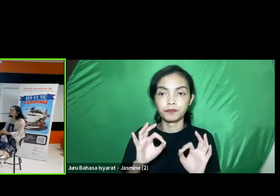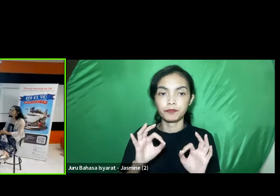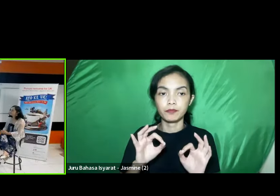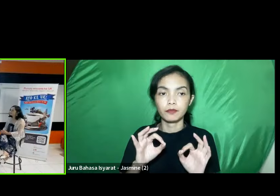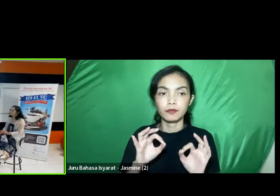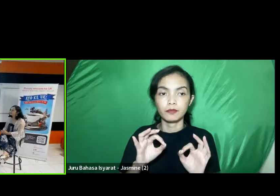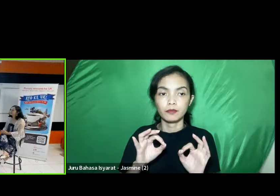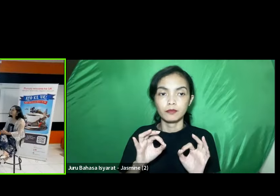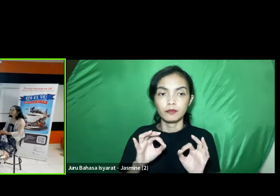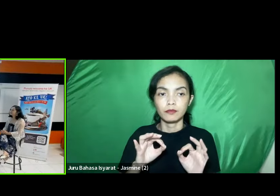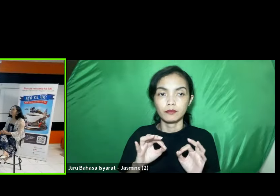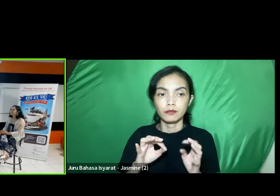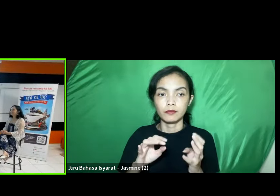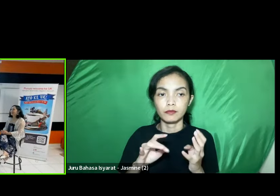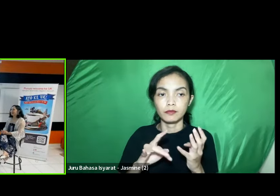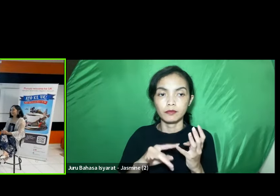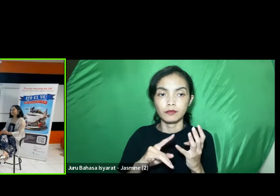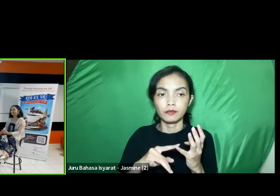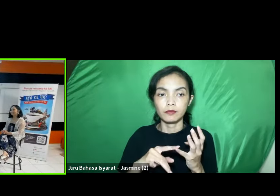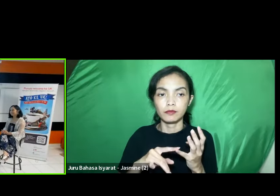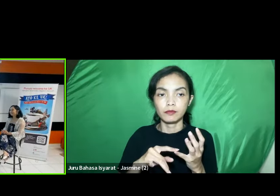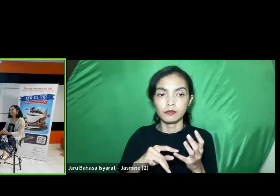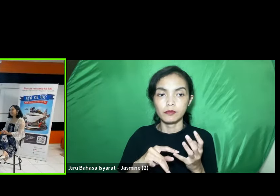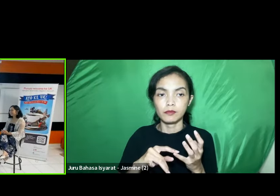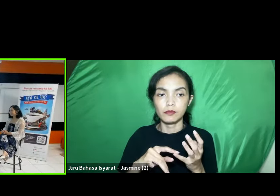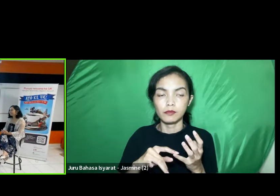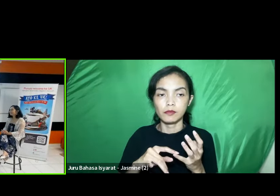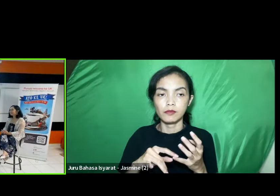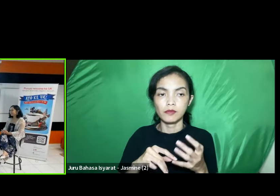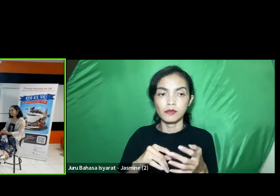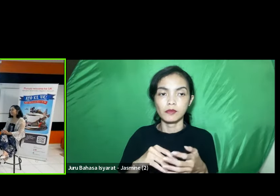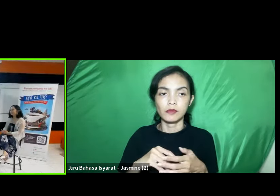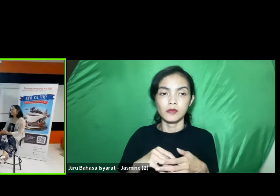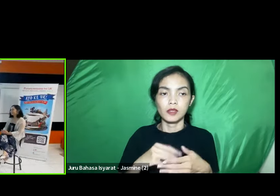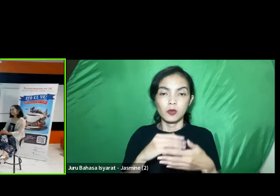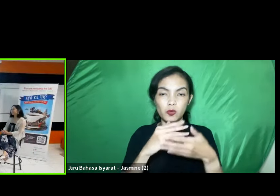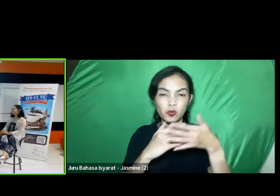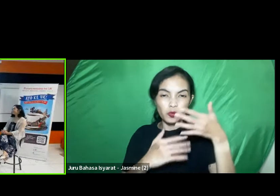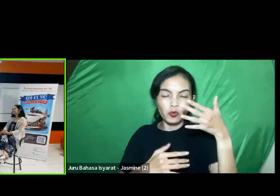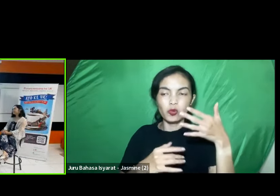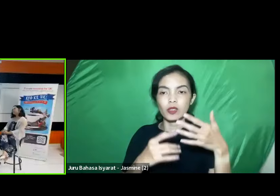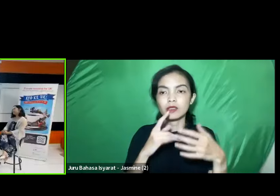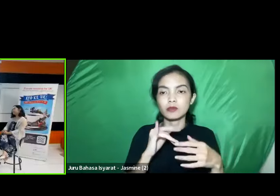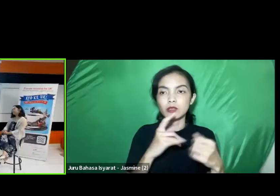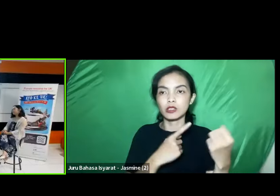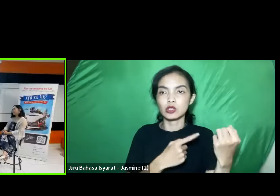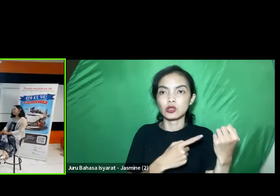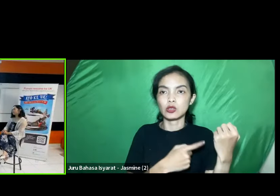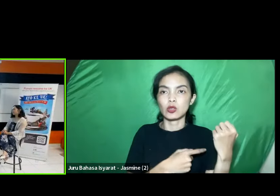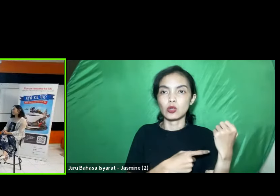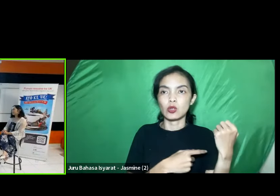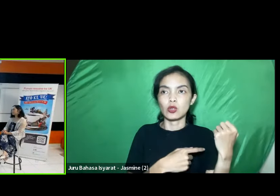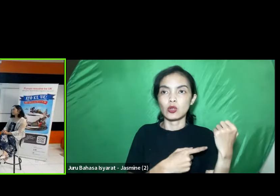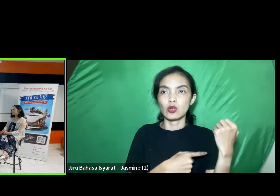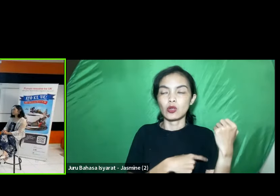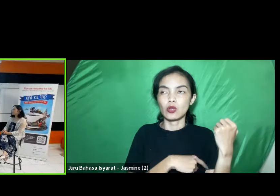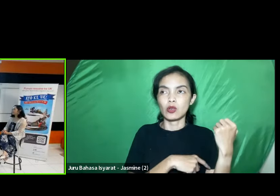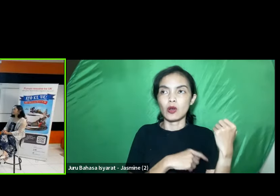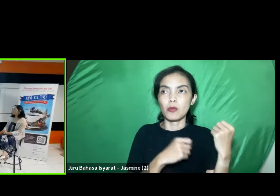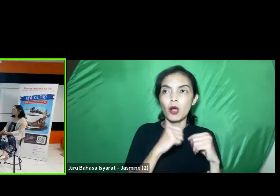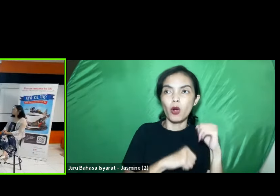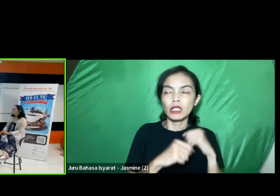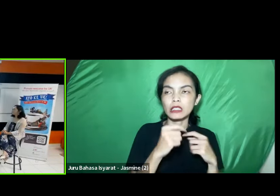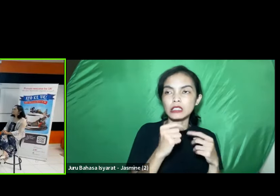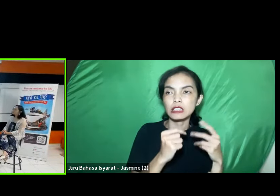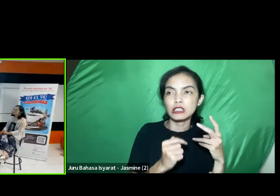dropping names Oh tadi ya shopping list dropping names maksudnya adalah Jangan cuman bilang kayak I did this I